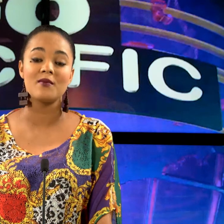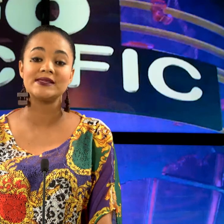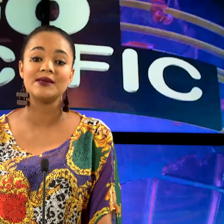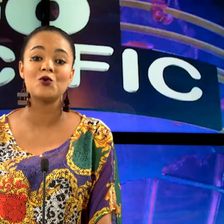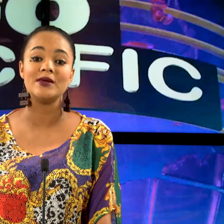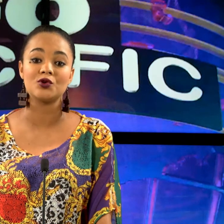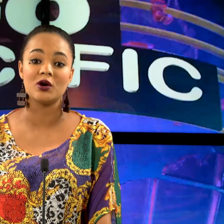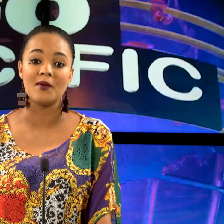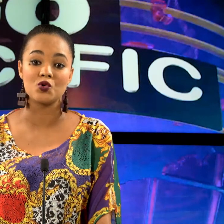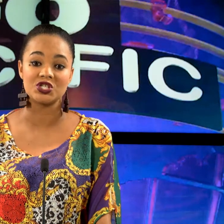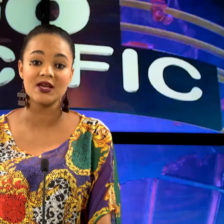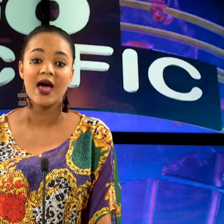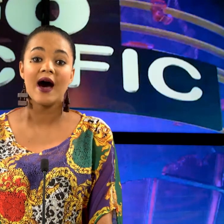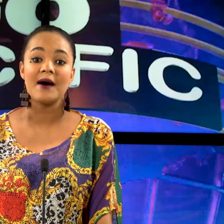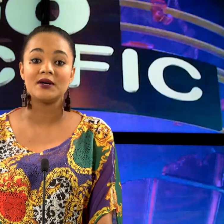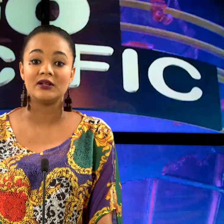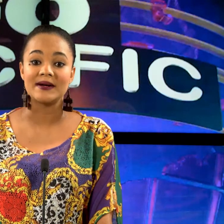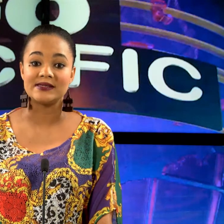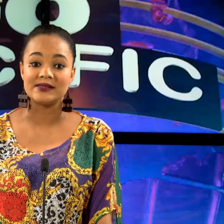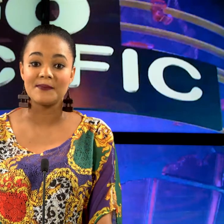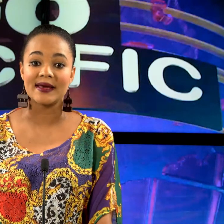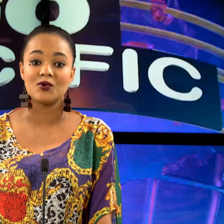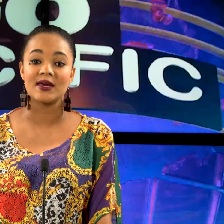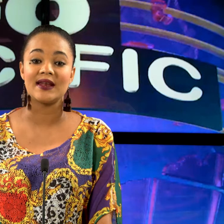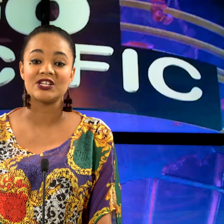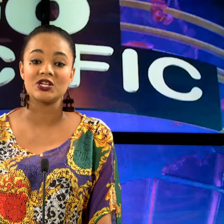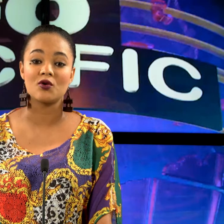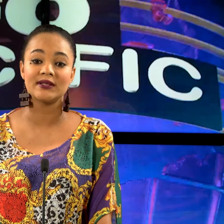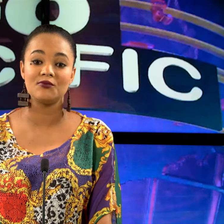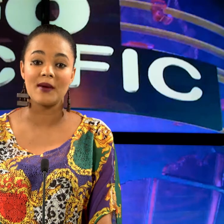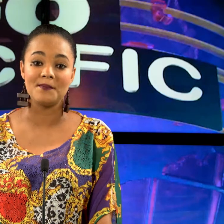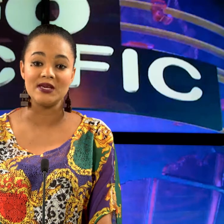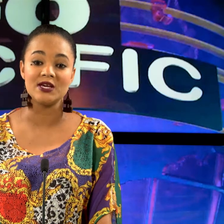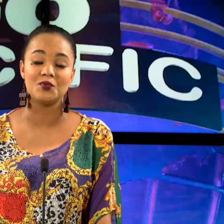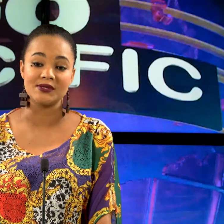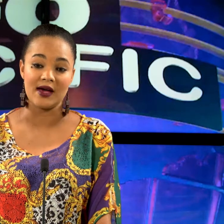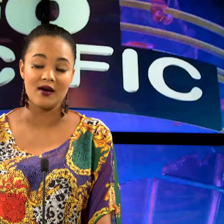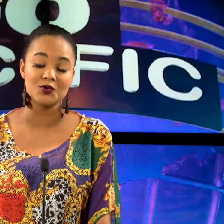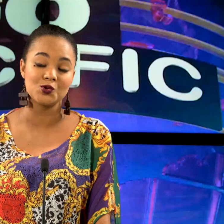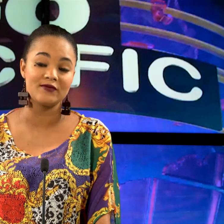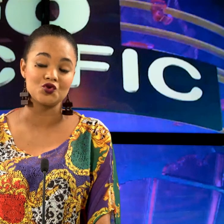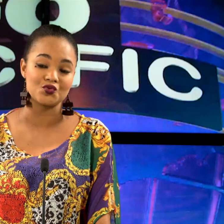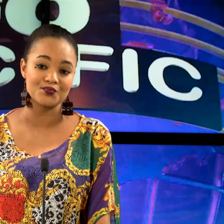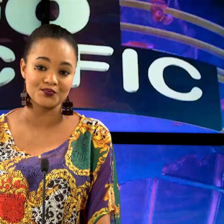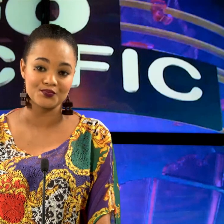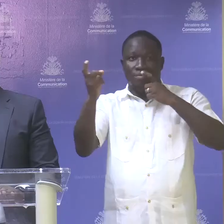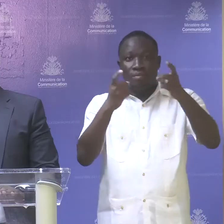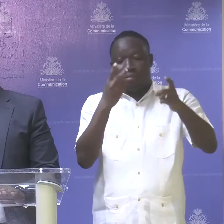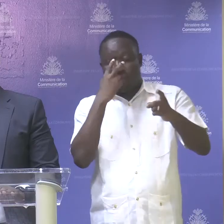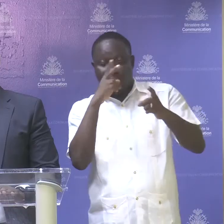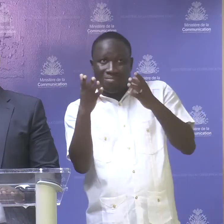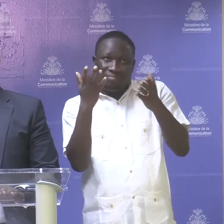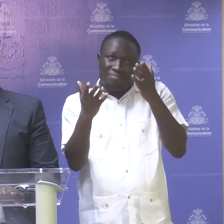a commencé le 1er octobre prochain. A pendant le préciser, pas aucun l'argent contribuable à payer pour ça. On nous suit toujours. Nous